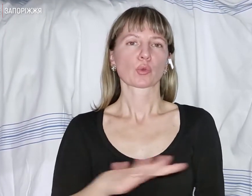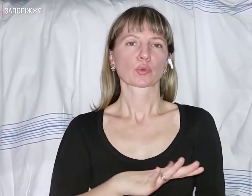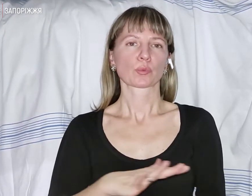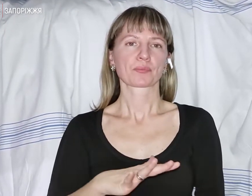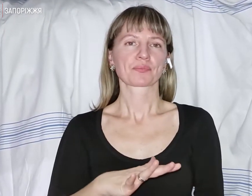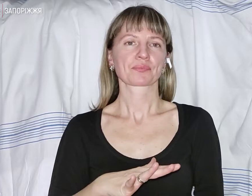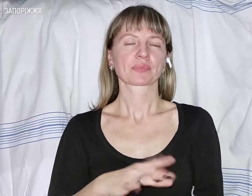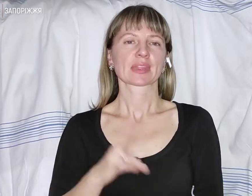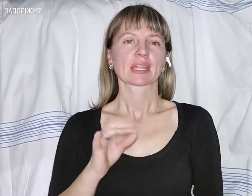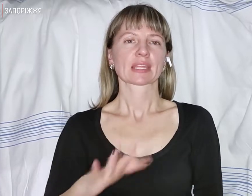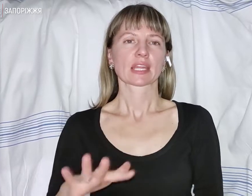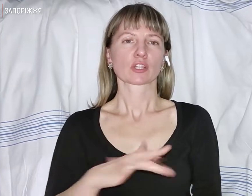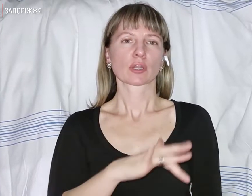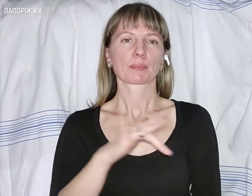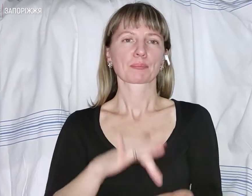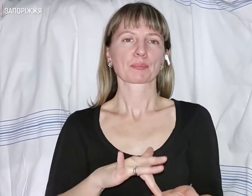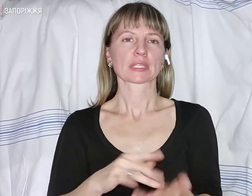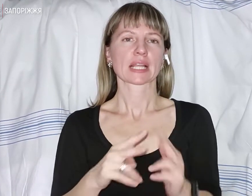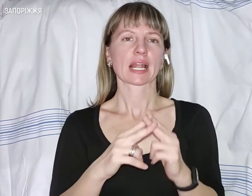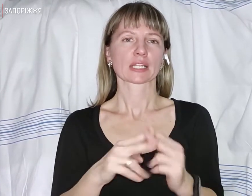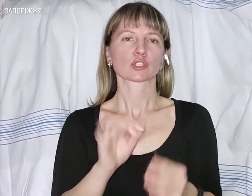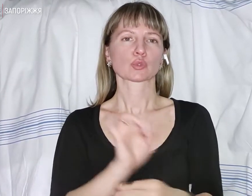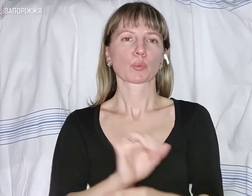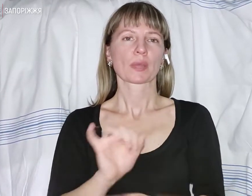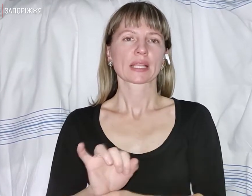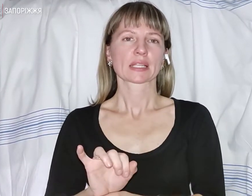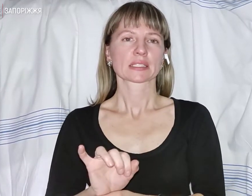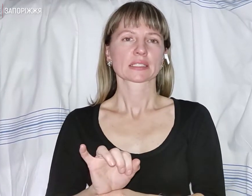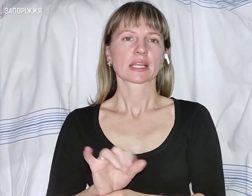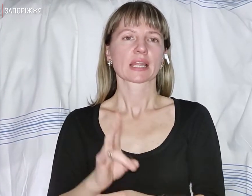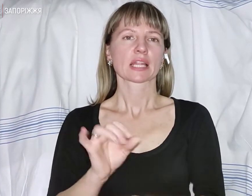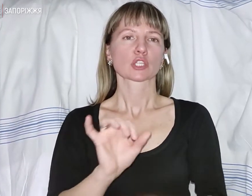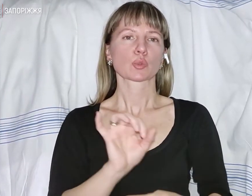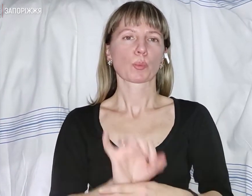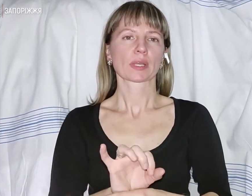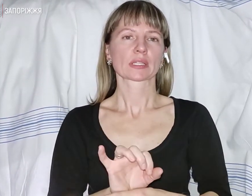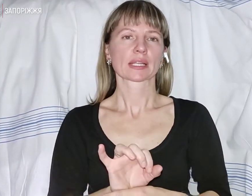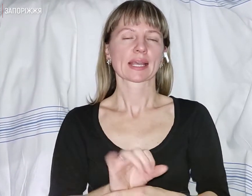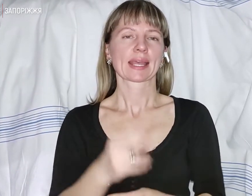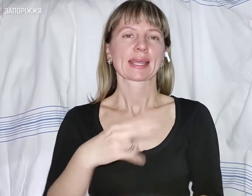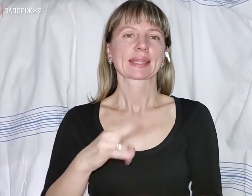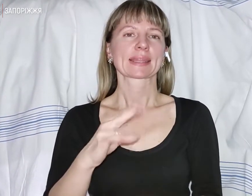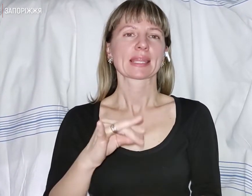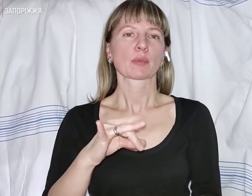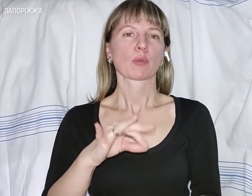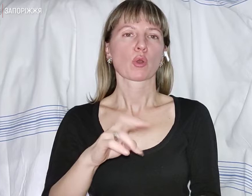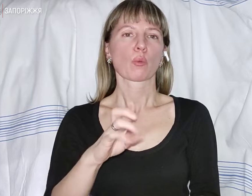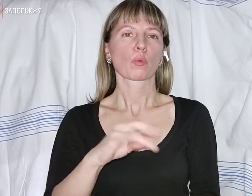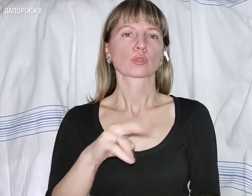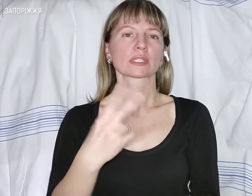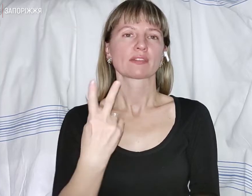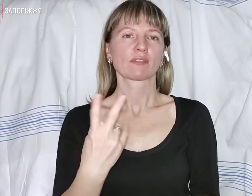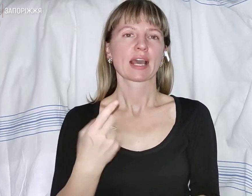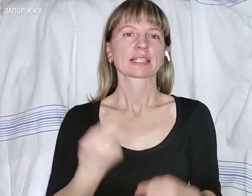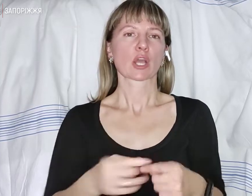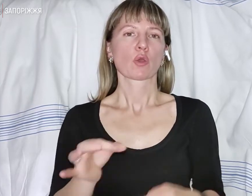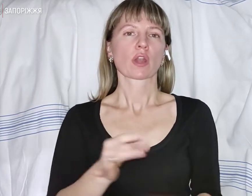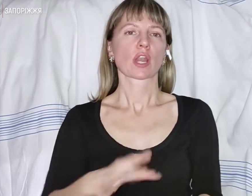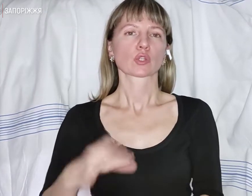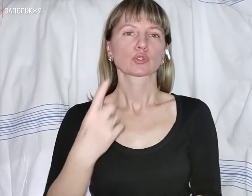Максим, тебя зашпирят. Просто реально, как я затолкнули бы вагон, а коляска стоит, три пацана вот так ее окружили и не